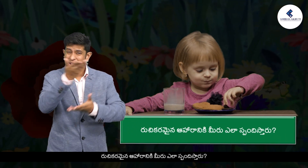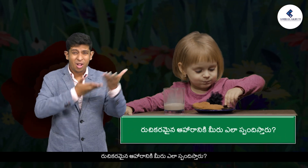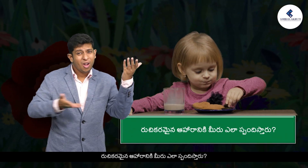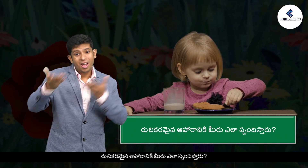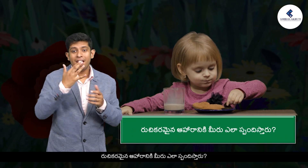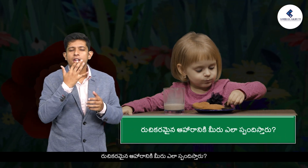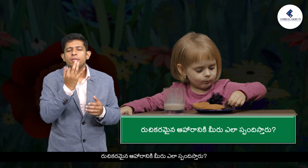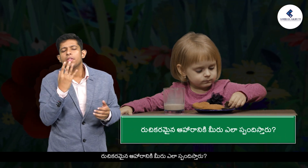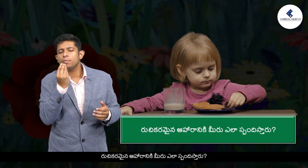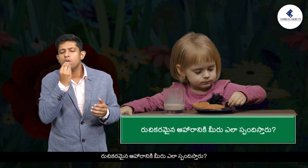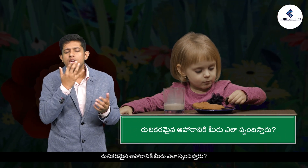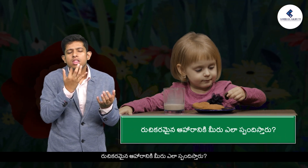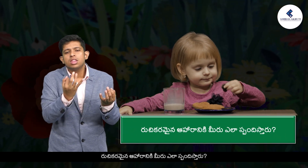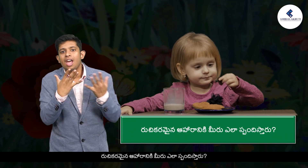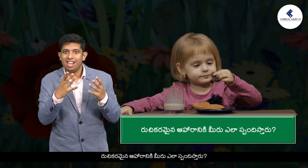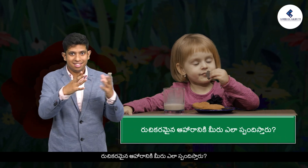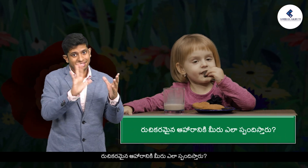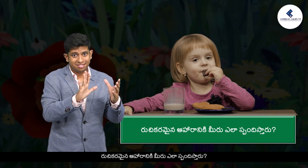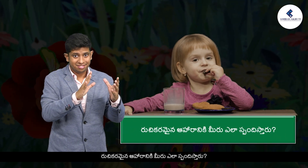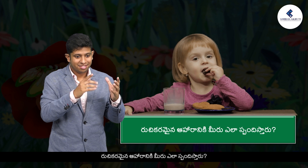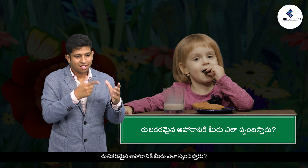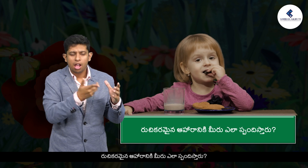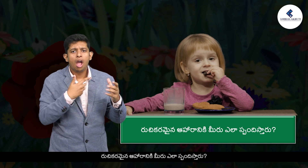రుచికరమైన ఆహారానికి మీరు ఎలా స్పందిస్తారు?